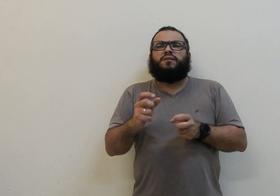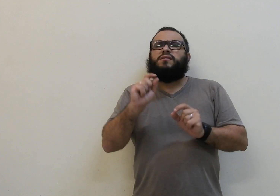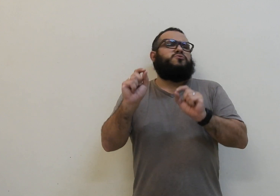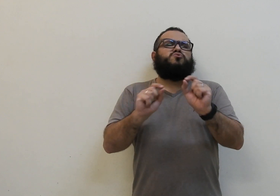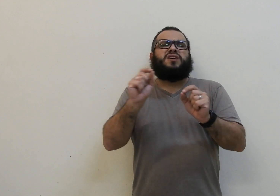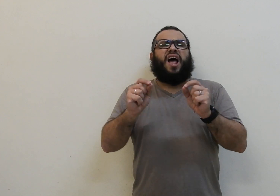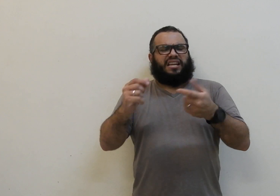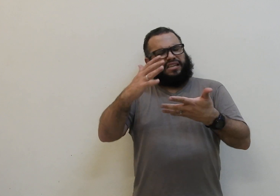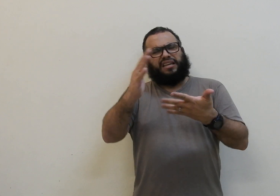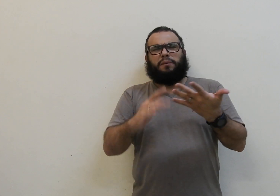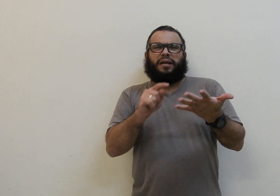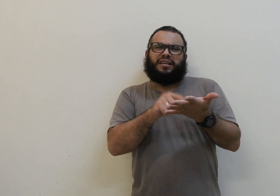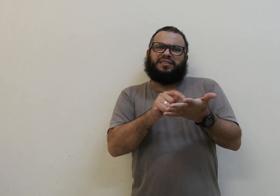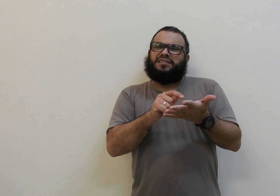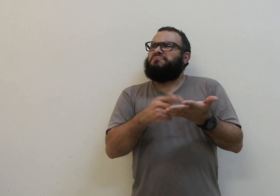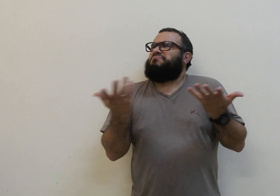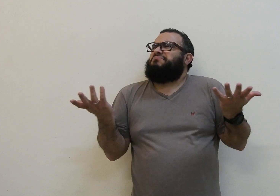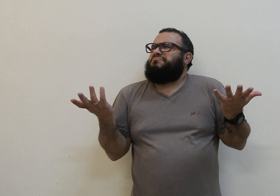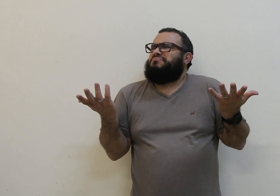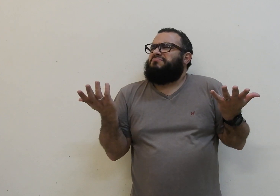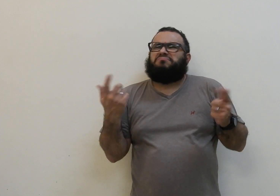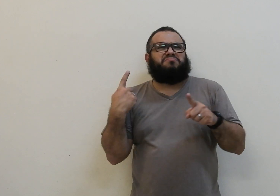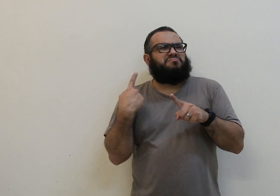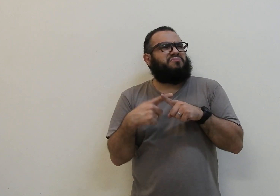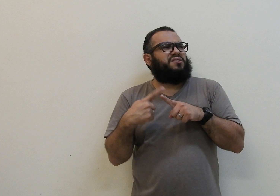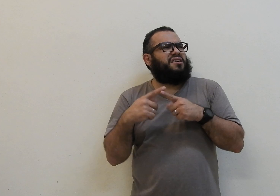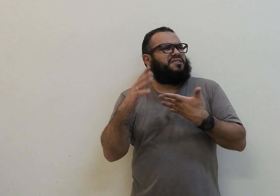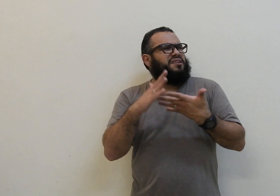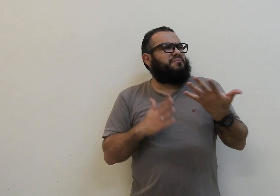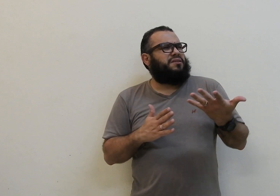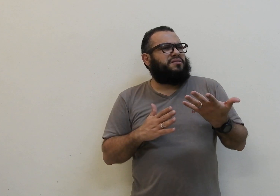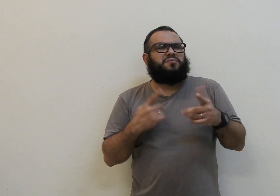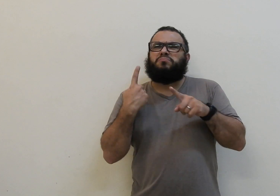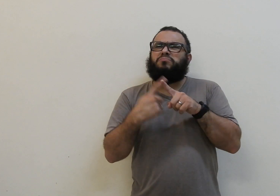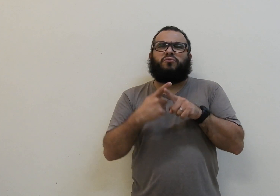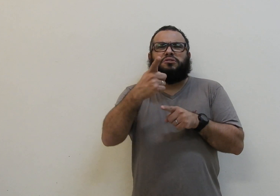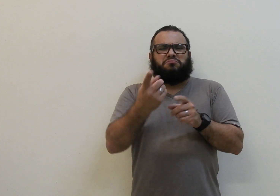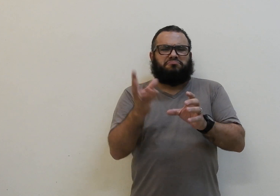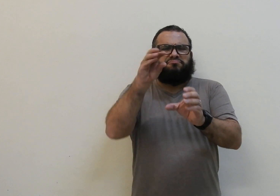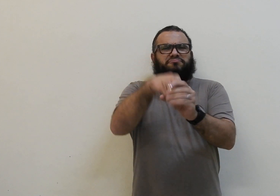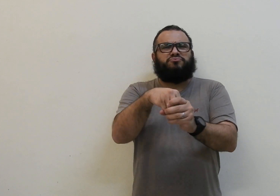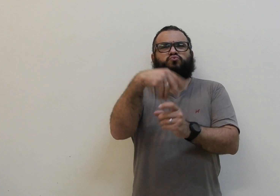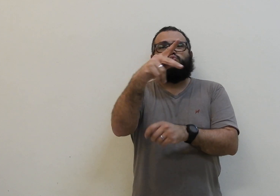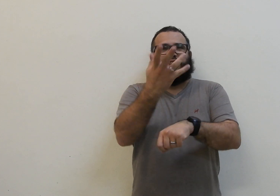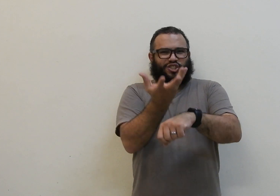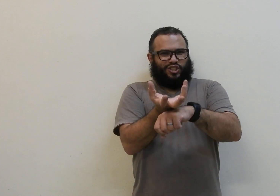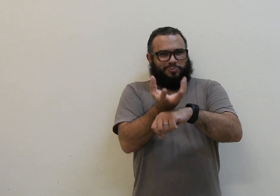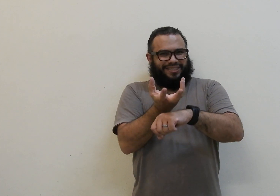conforme o interesse de cada um. Então, vamos começar com o questionamento. Libras? Por que